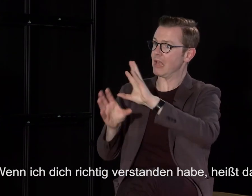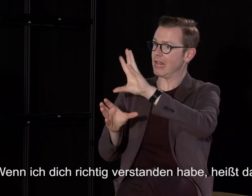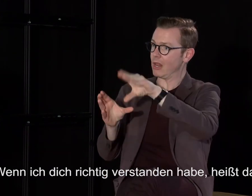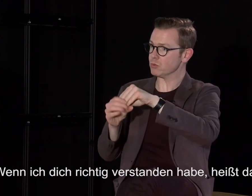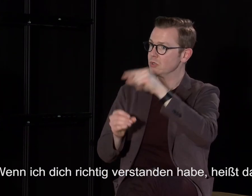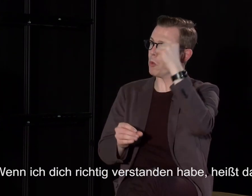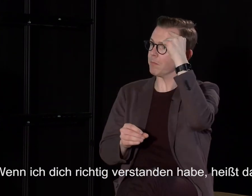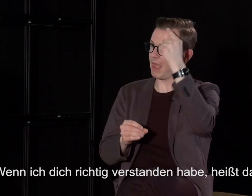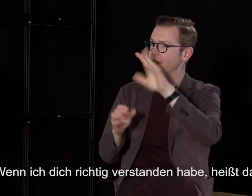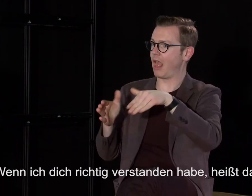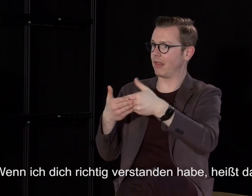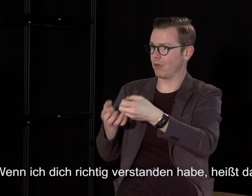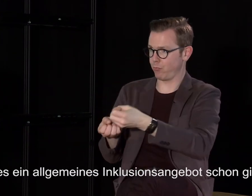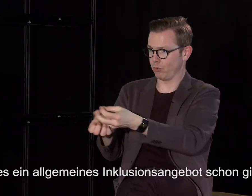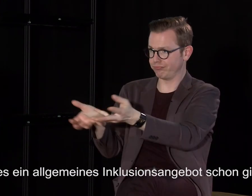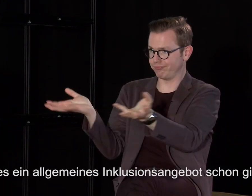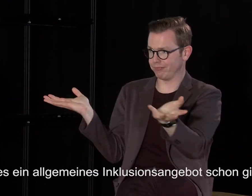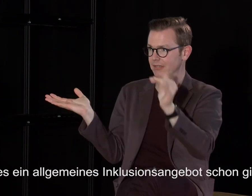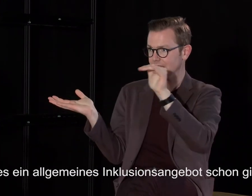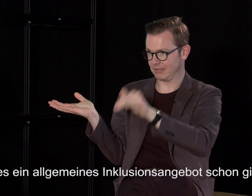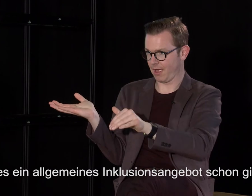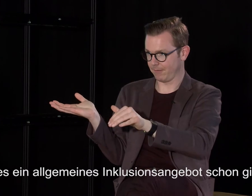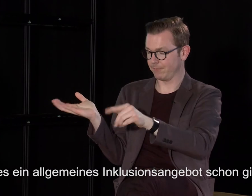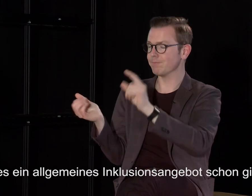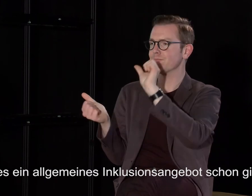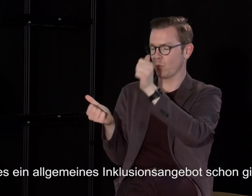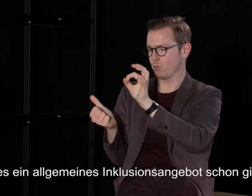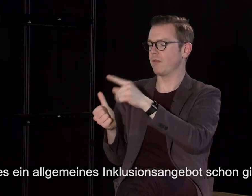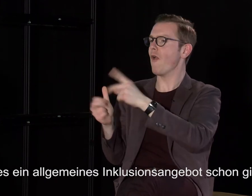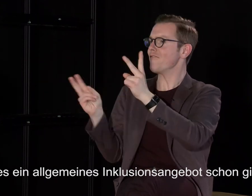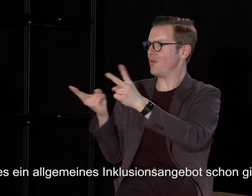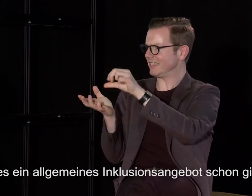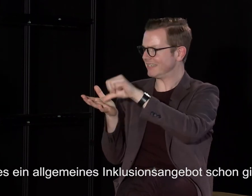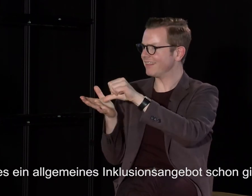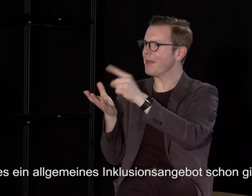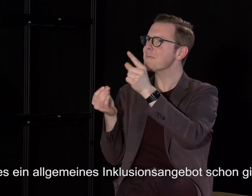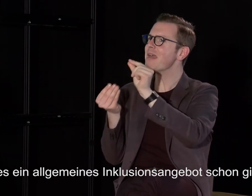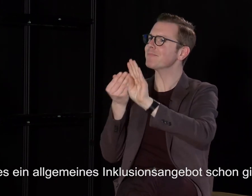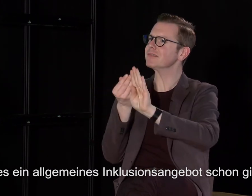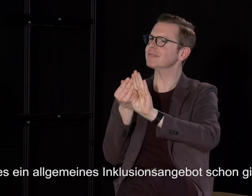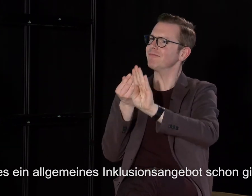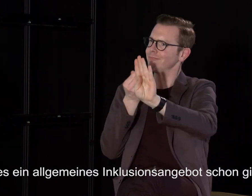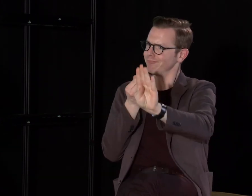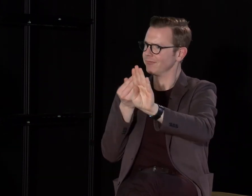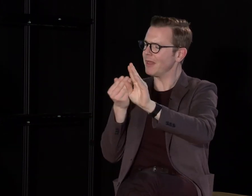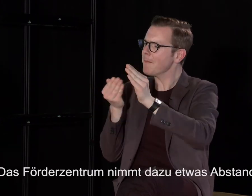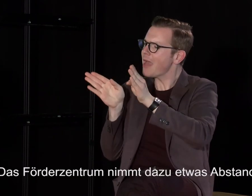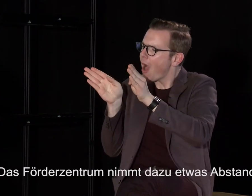richtig verstanden habe, ist auch ein allgemeines Inklusionsangebot, das gibt es schon. Gut. Das